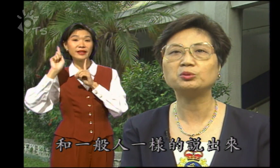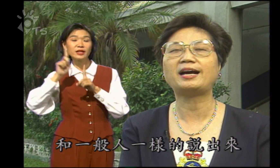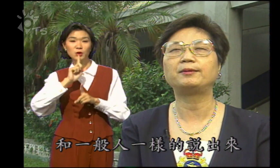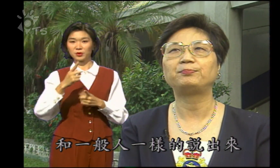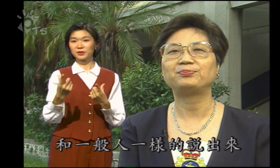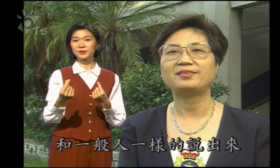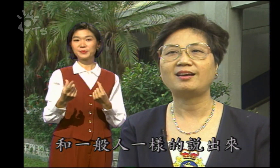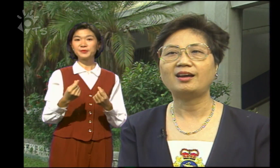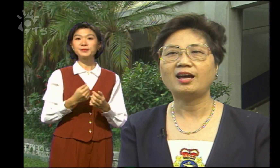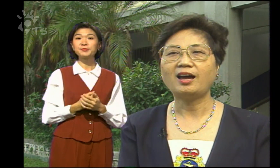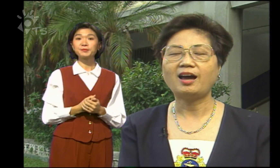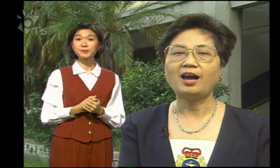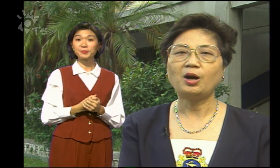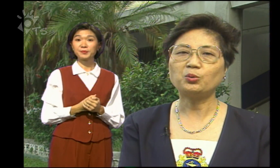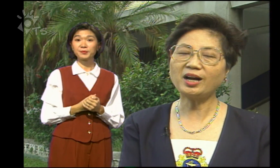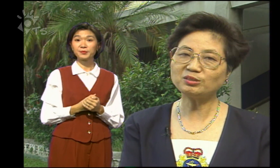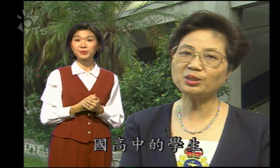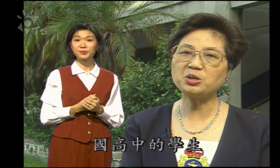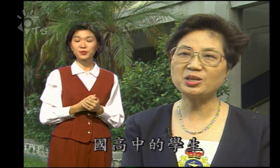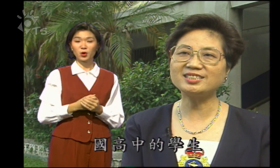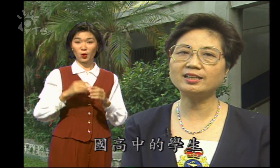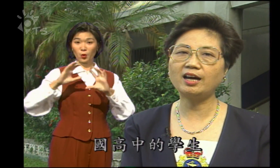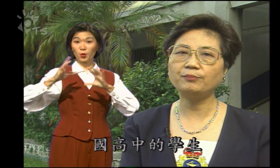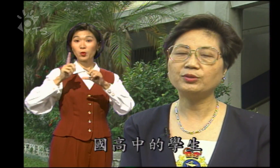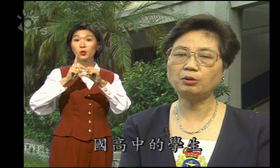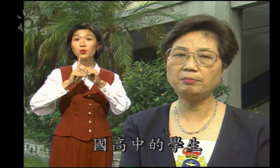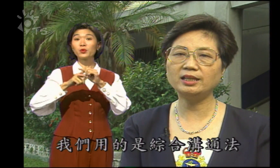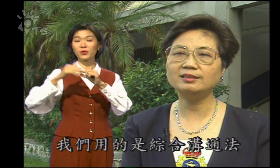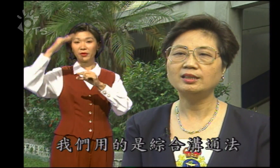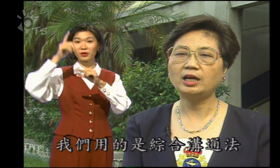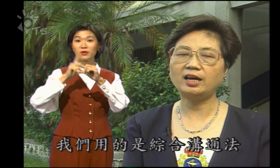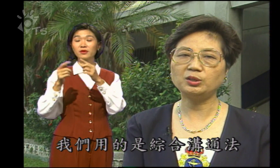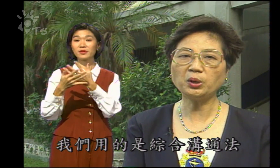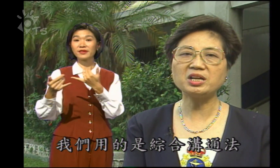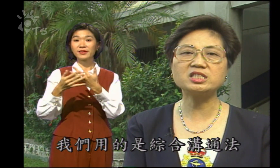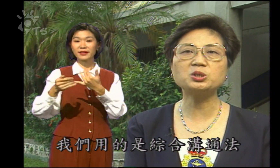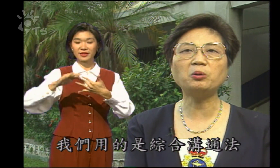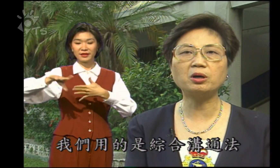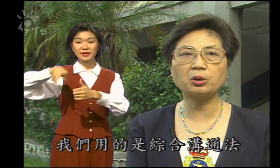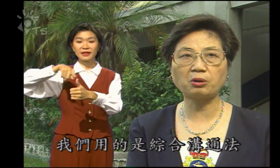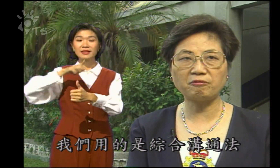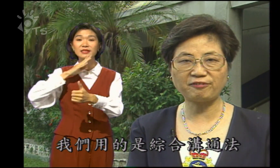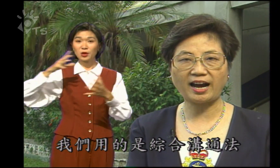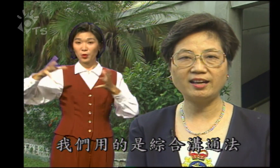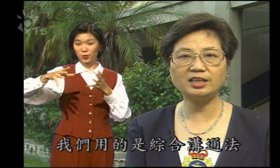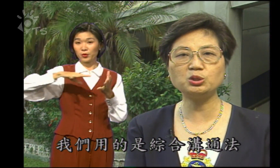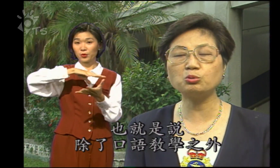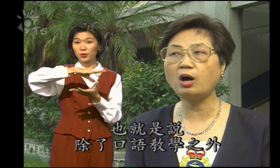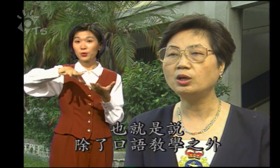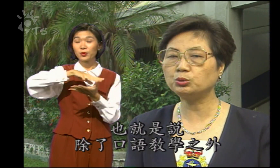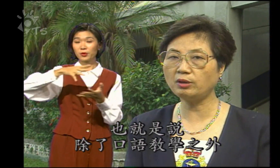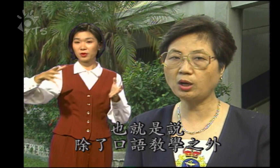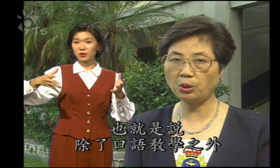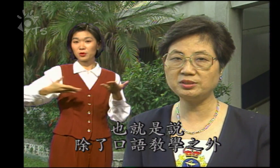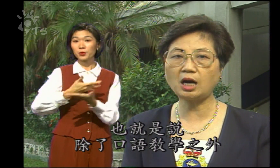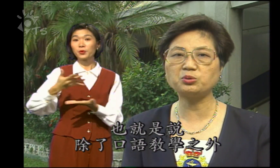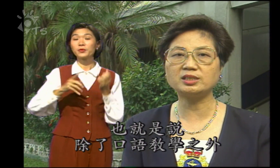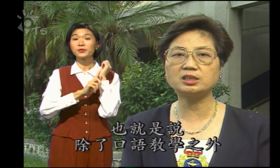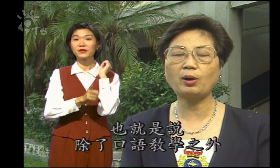来。国高中的学生呢，我们用的是综合沟通法，也就是说除了口语教学之外，